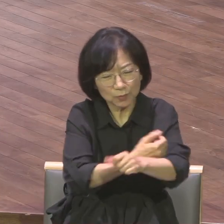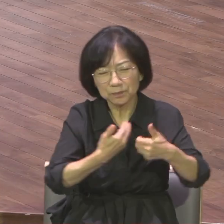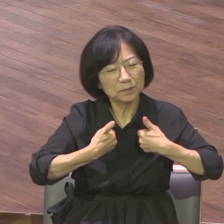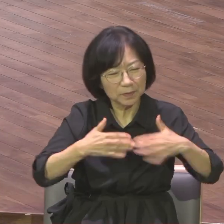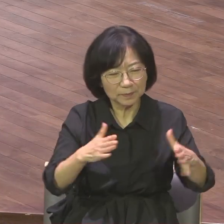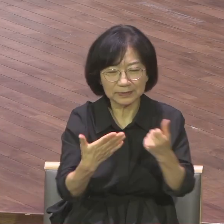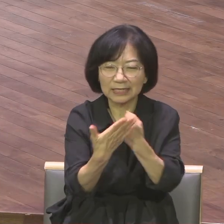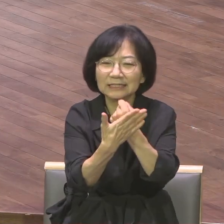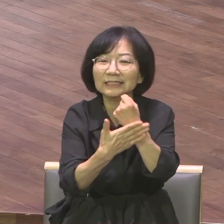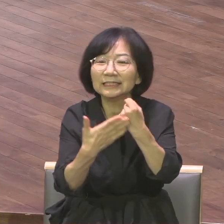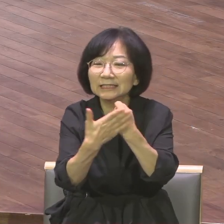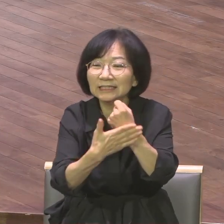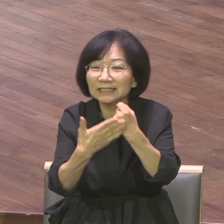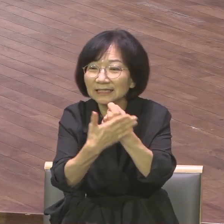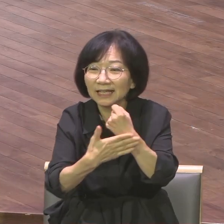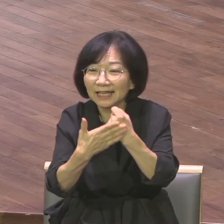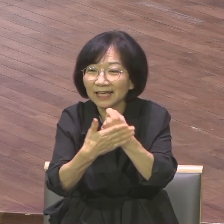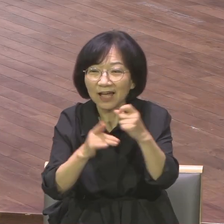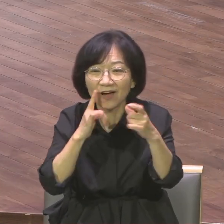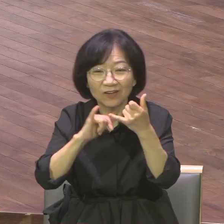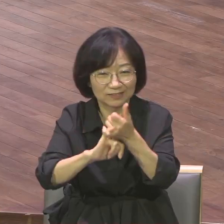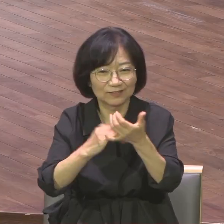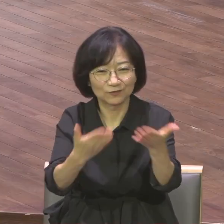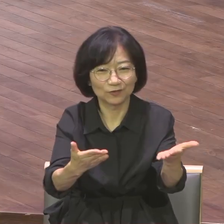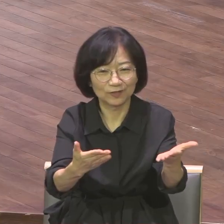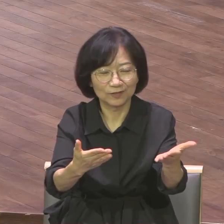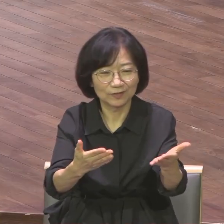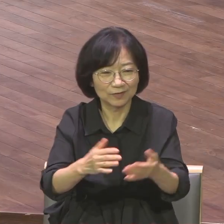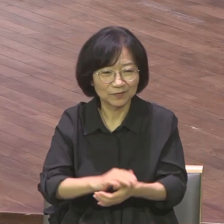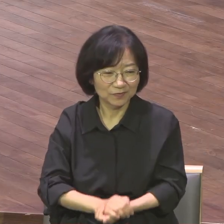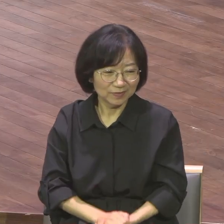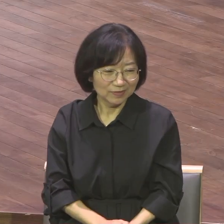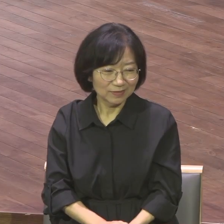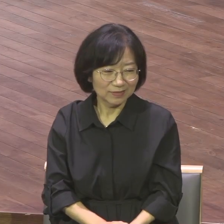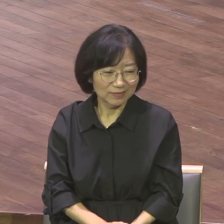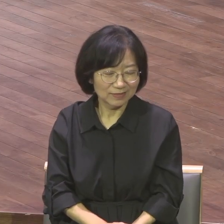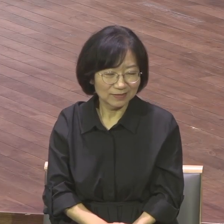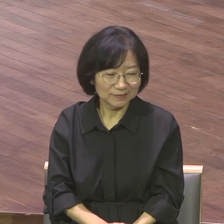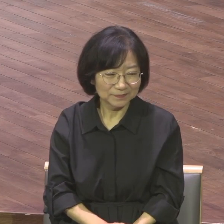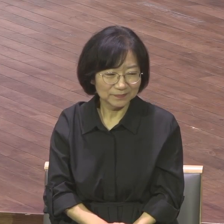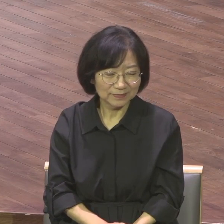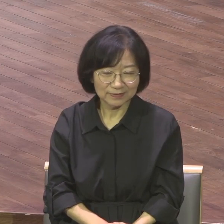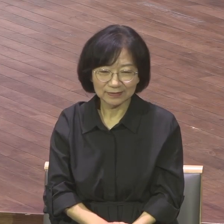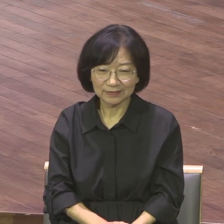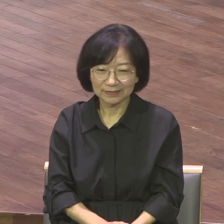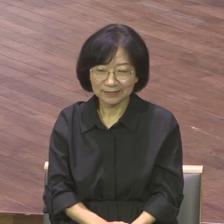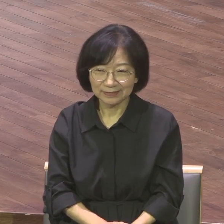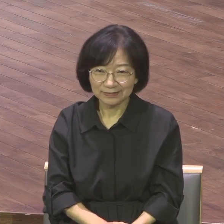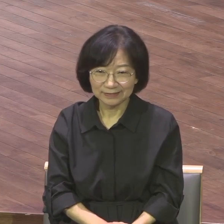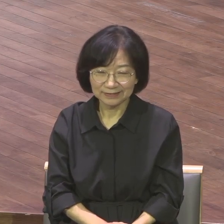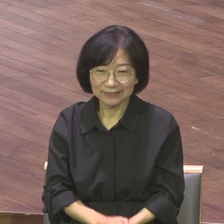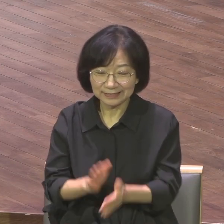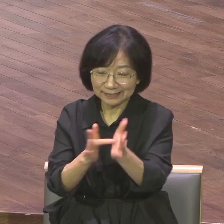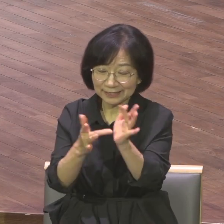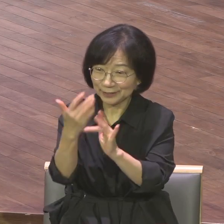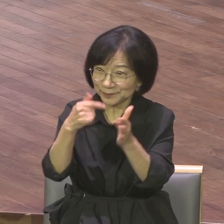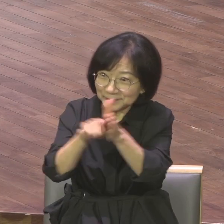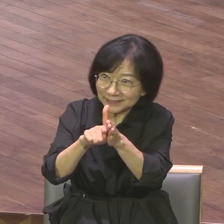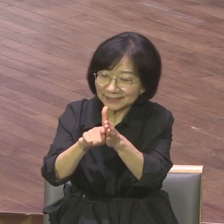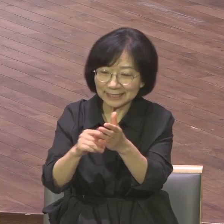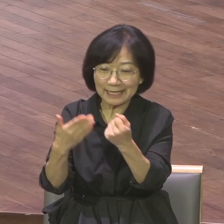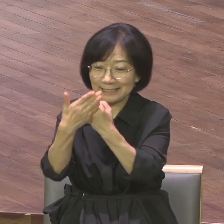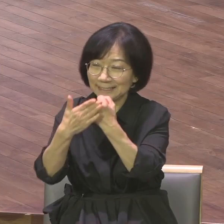줘버렸어요. 이제는 뭐 잘못해도 상관없어요. 은혜 안에 들어가 버리면 끝이에요. 그냥 은혜